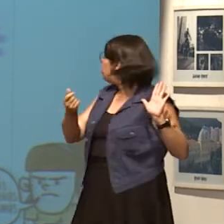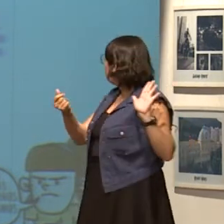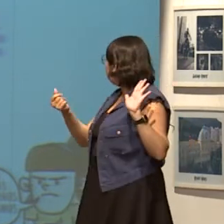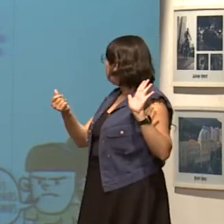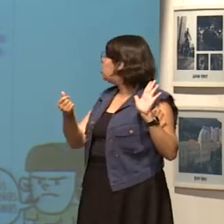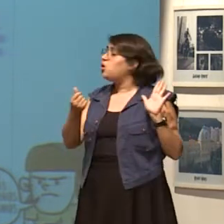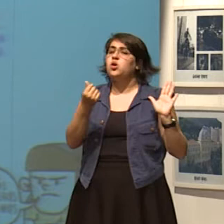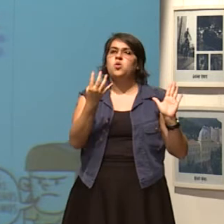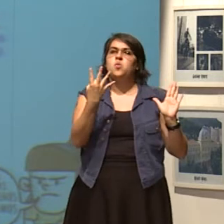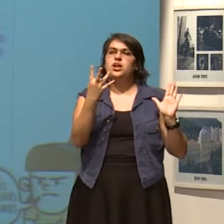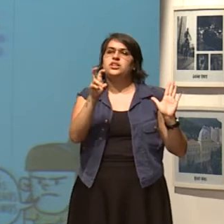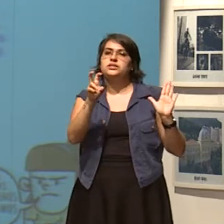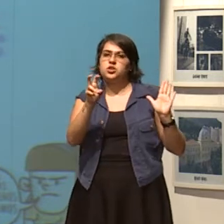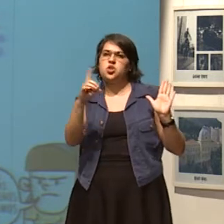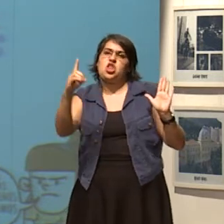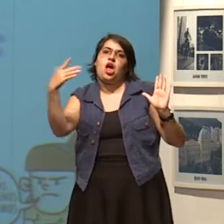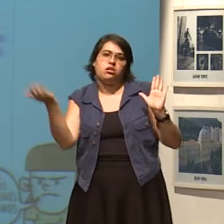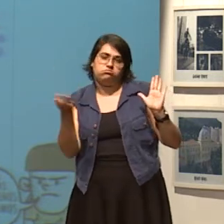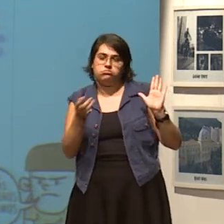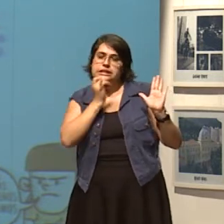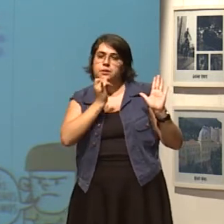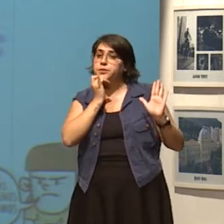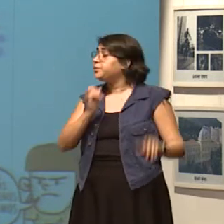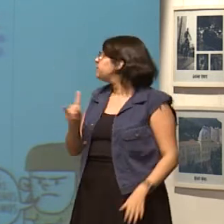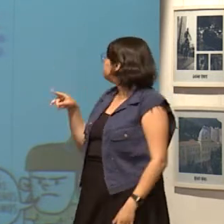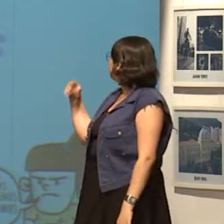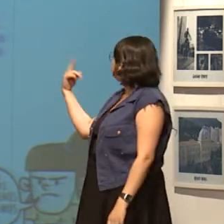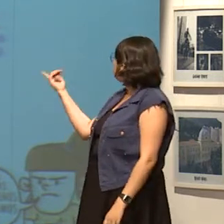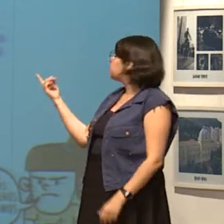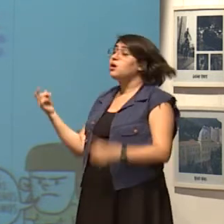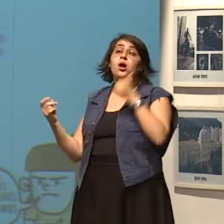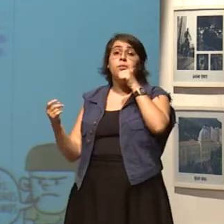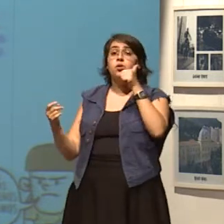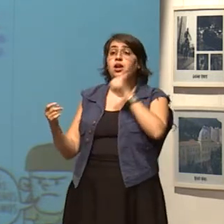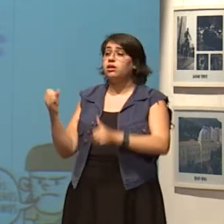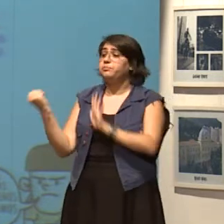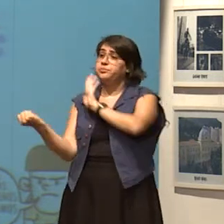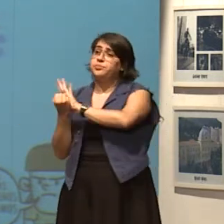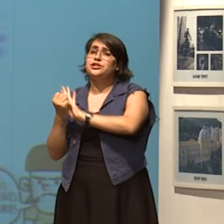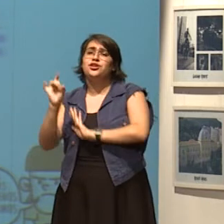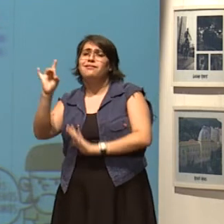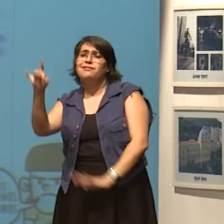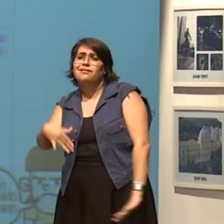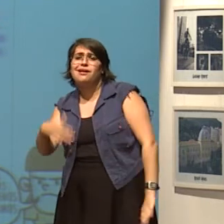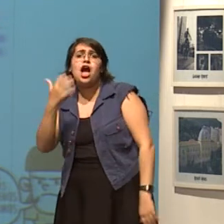Quando é uma marca masculina, ela custa não sei o quê,